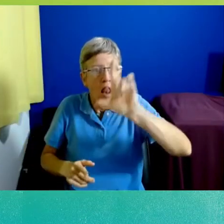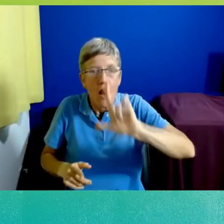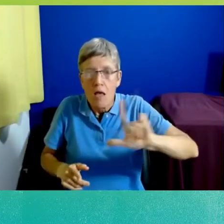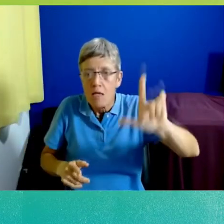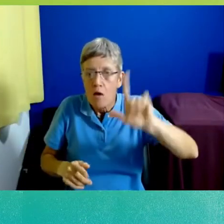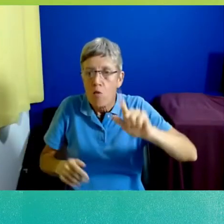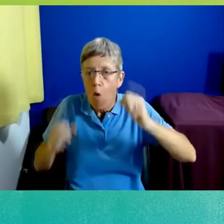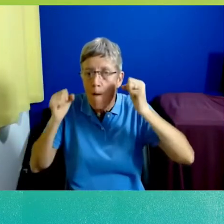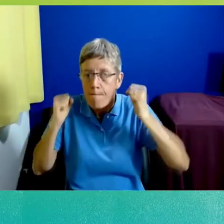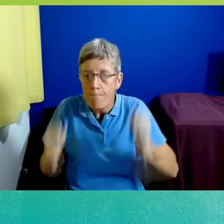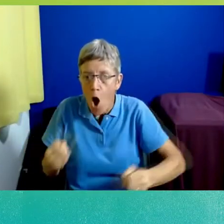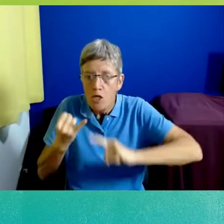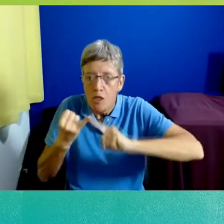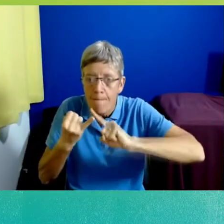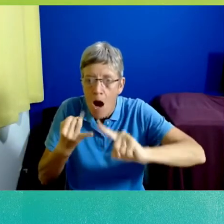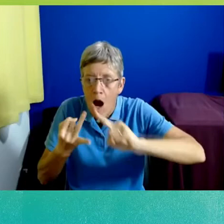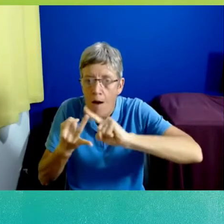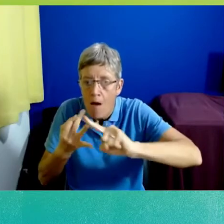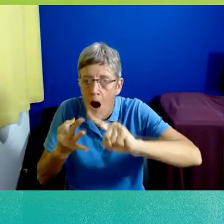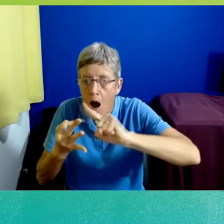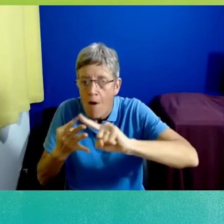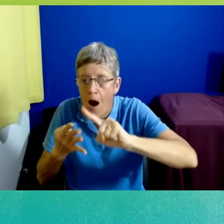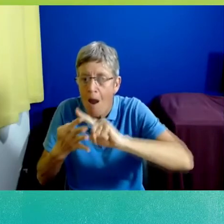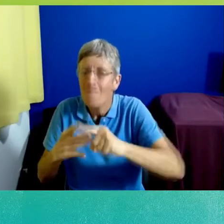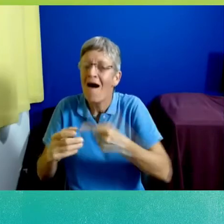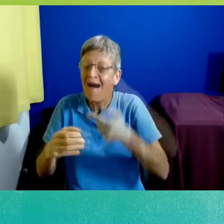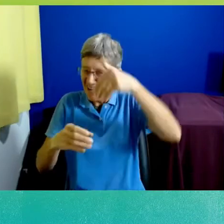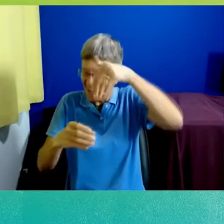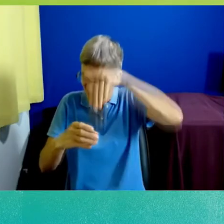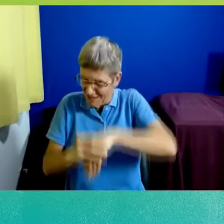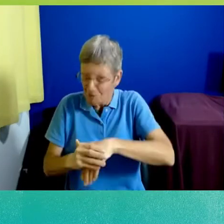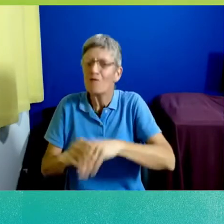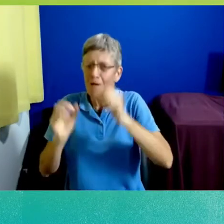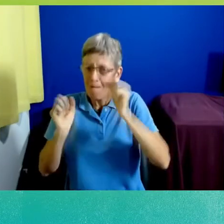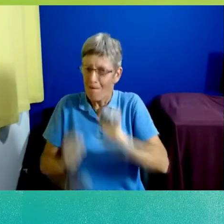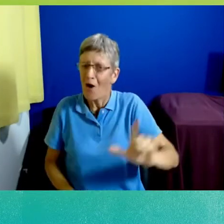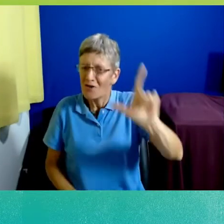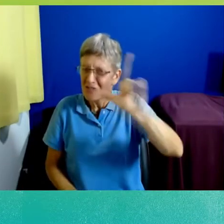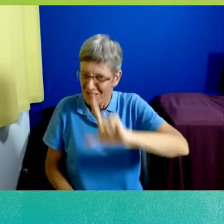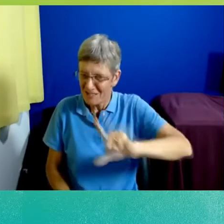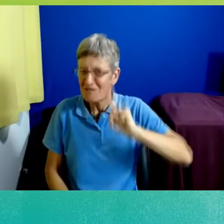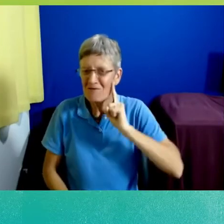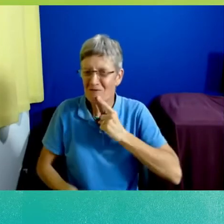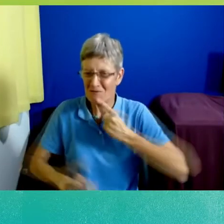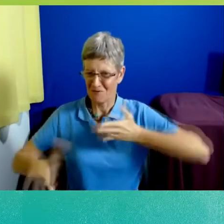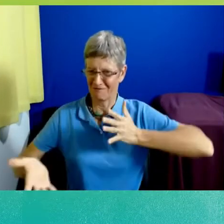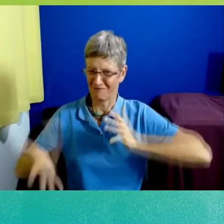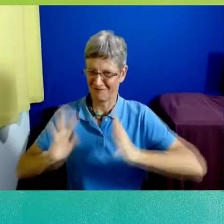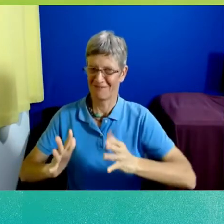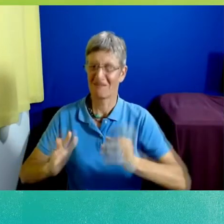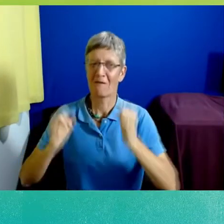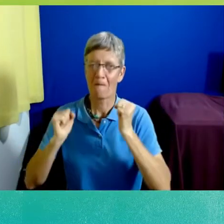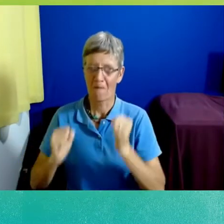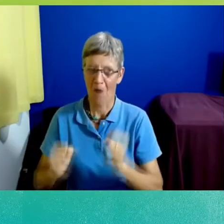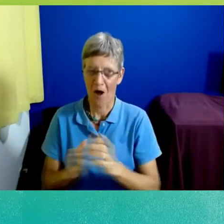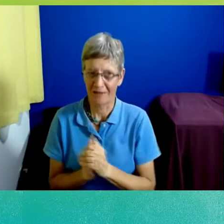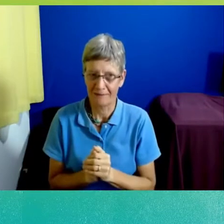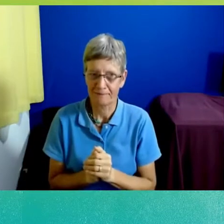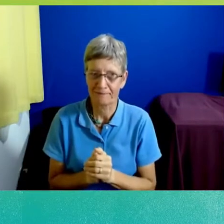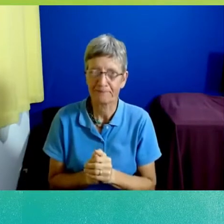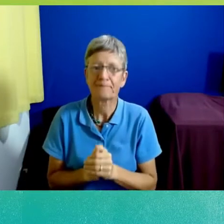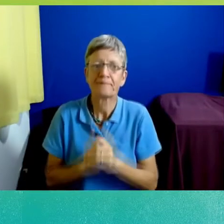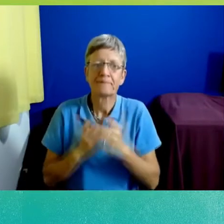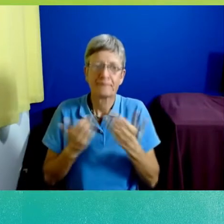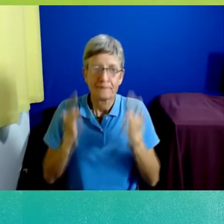ela precisa abrir esse campo para que ela possa entender todas as formas aonde a literatura